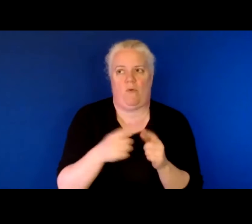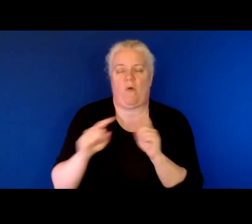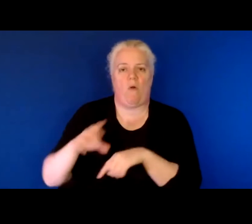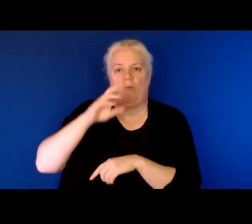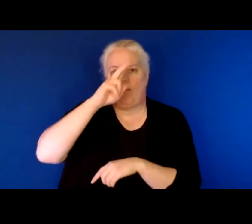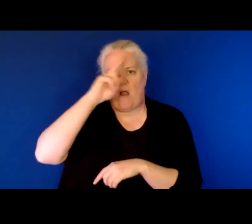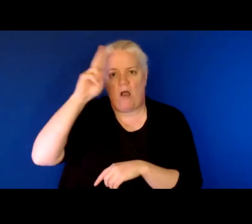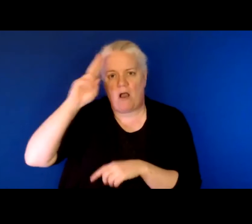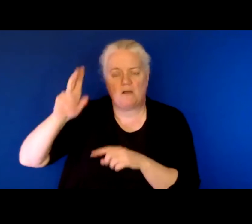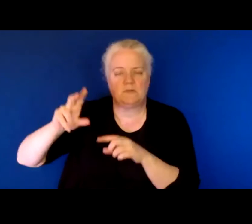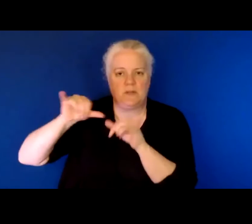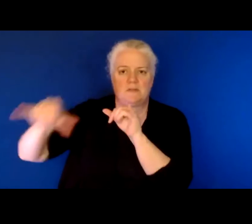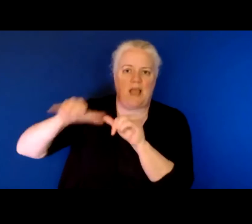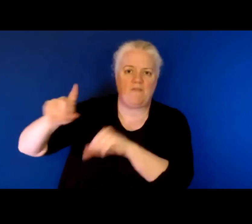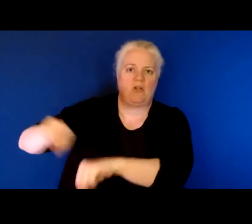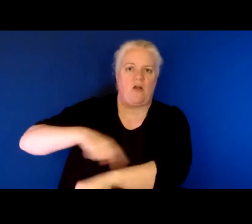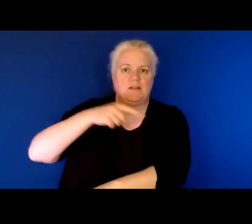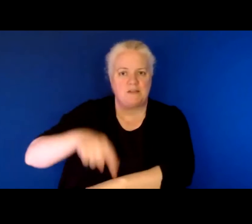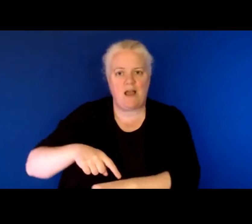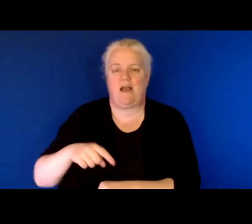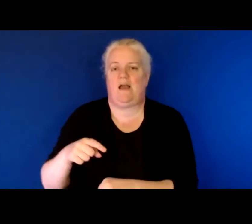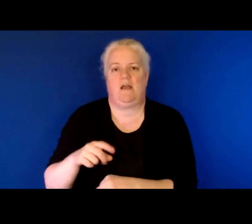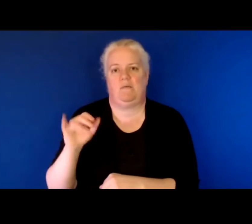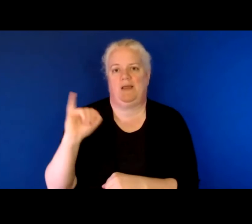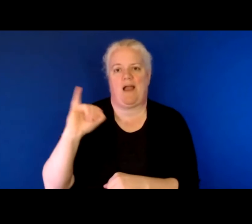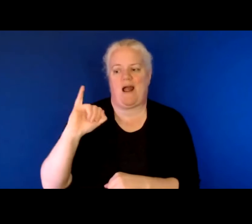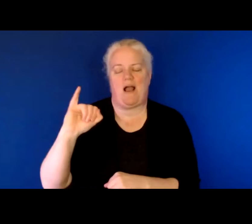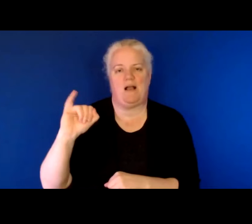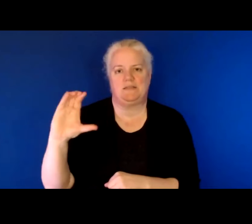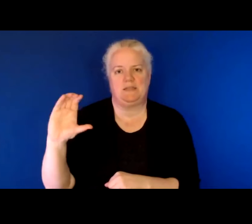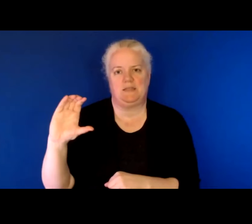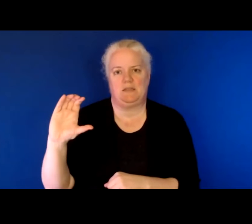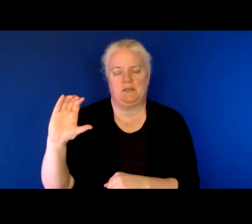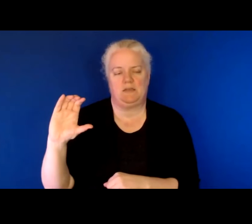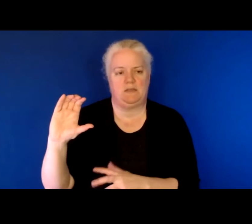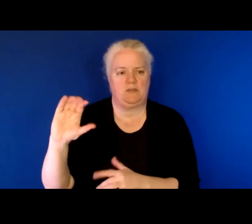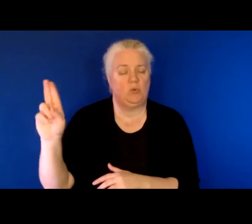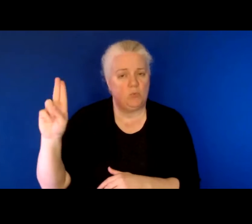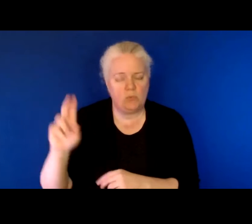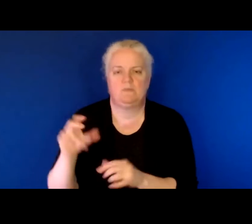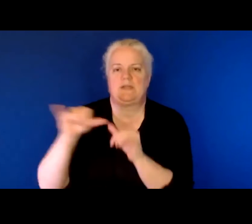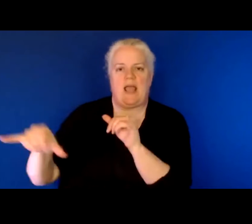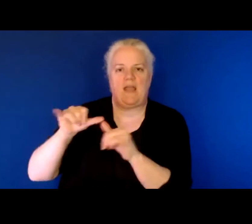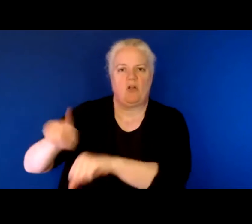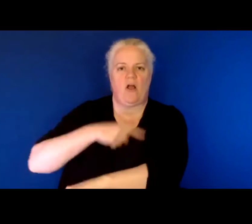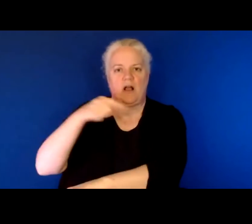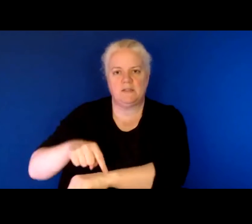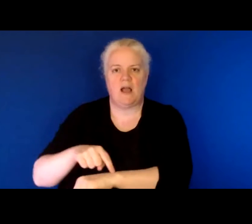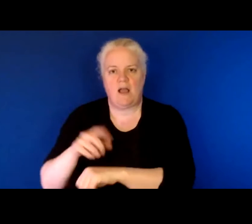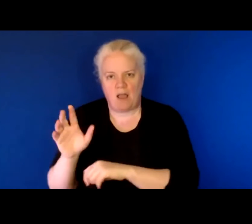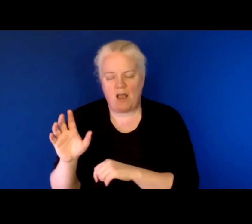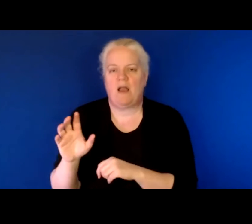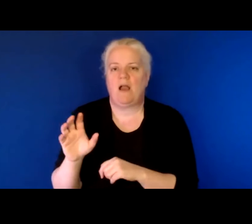保护你不会这个症状变成最严重的症状包括你可能